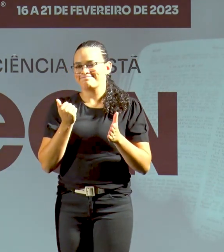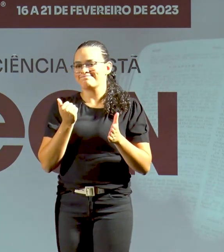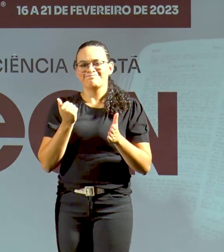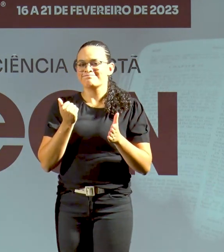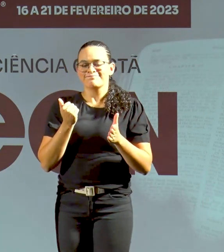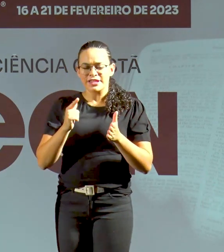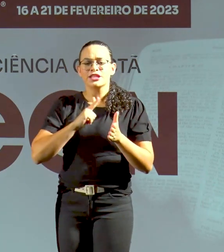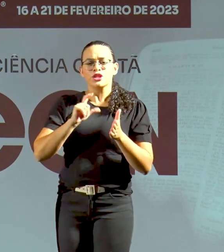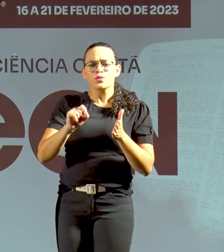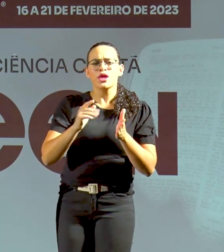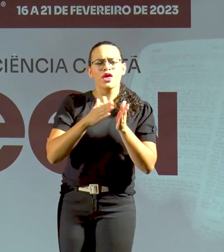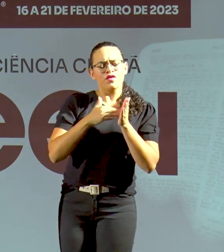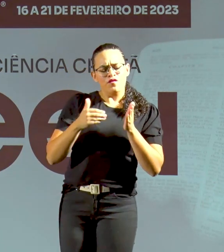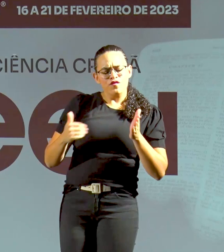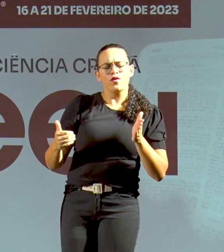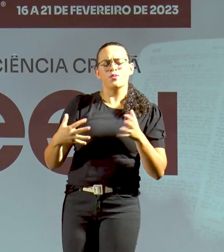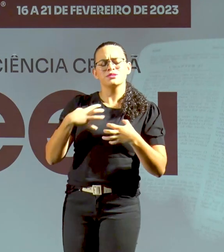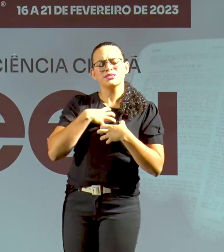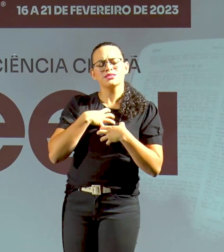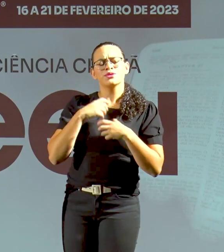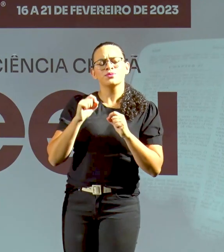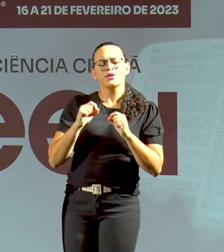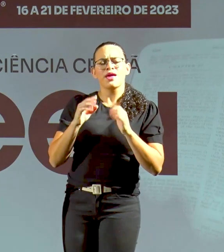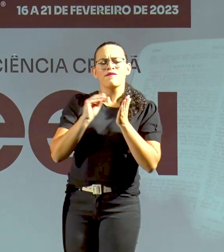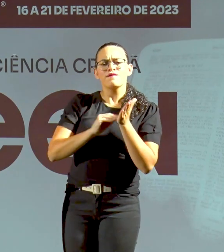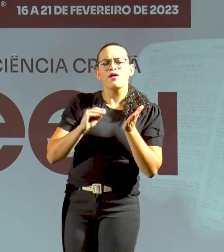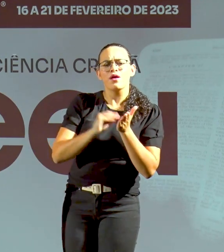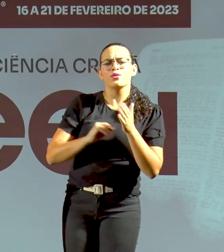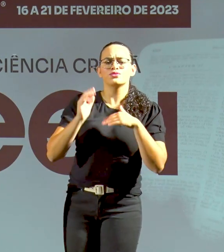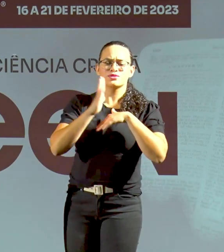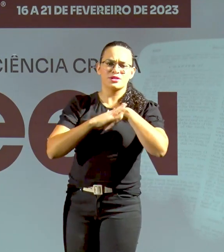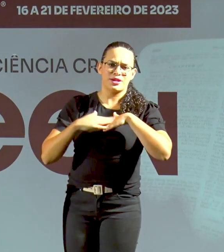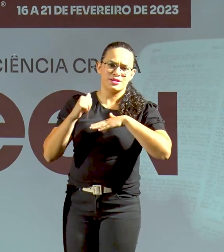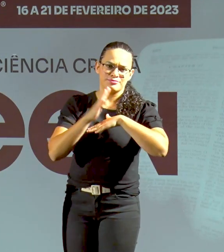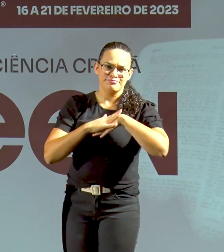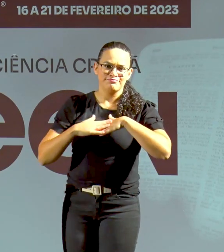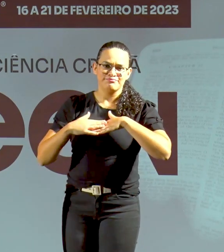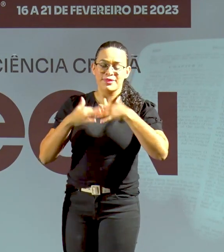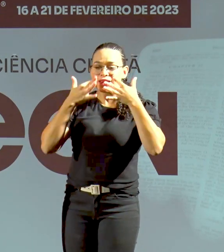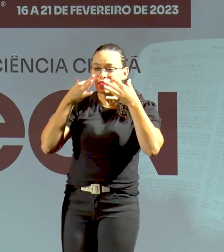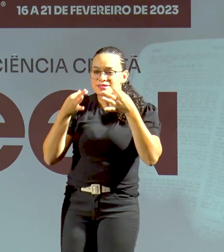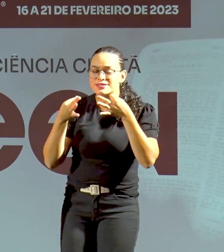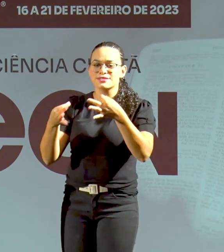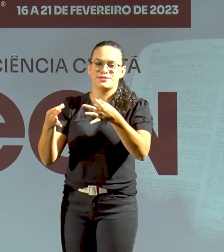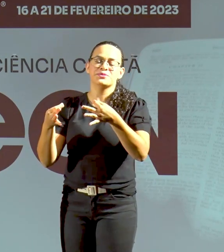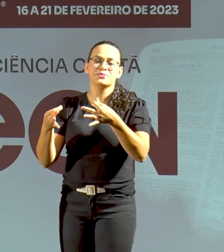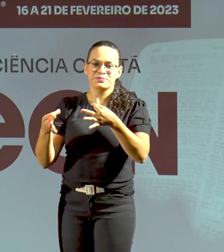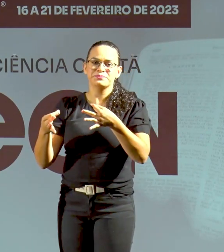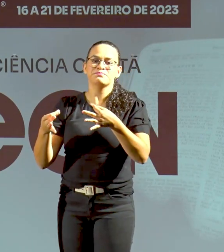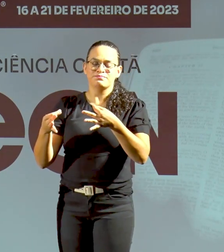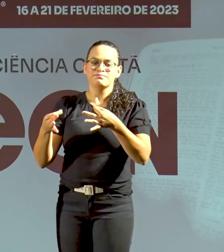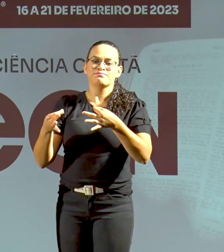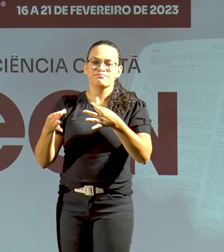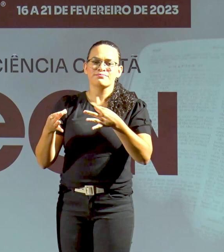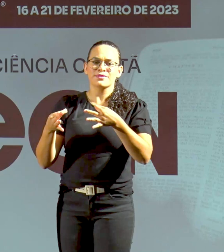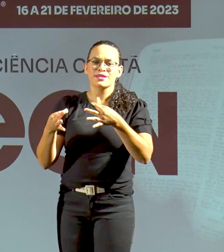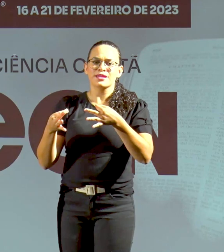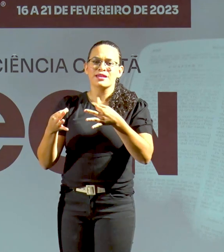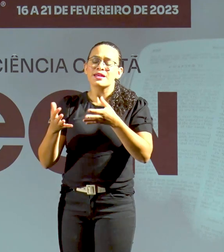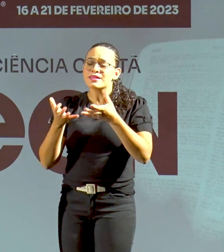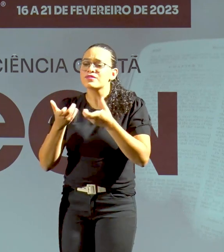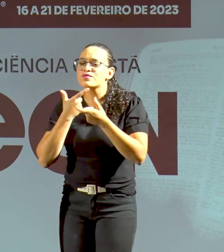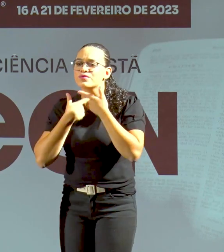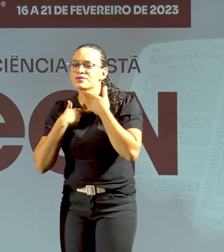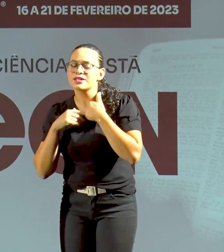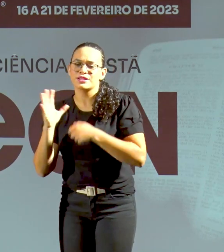a gente tem fome de carinho a gente tem fome de atenção a gente tem fome de afeto